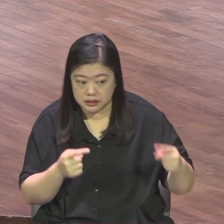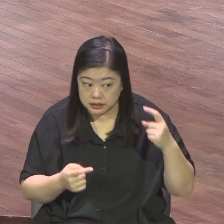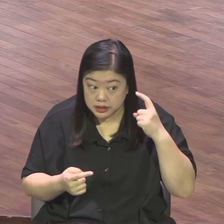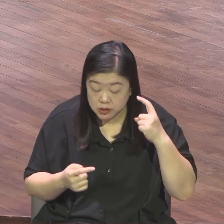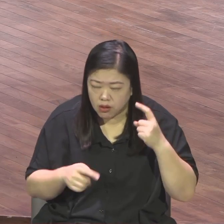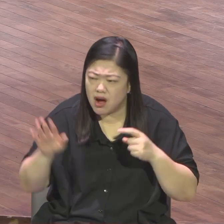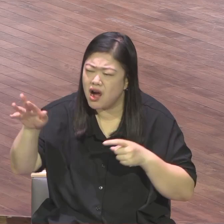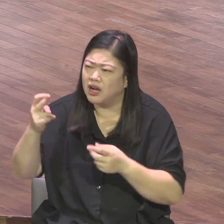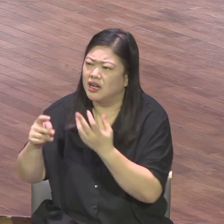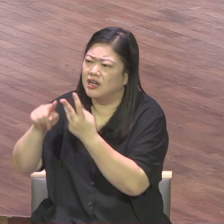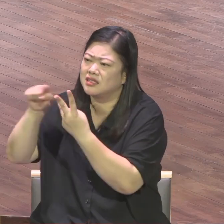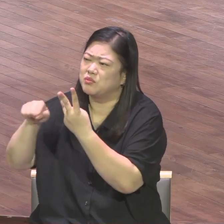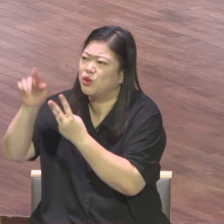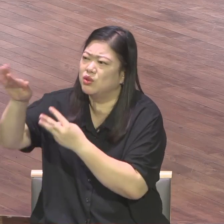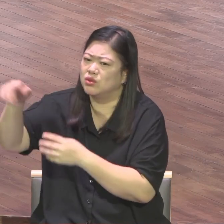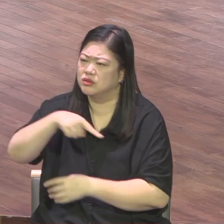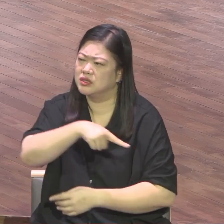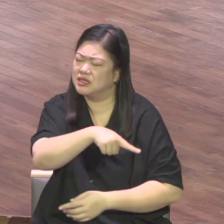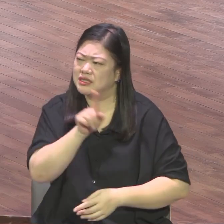조심해라.